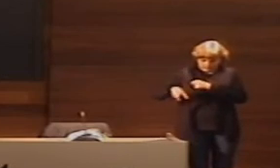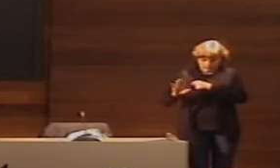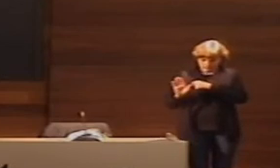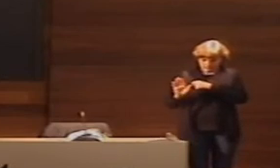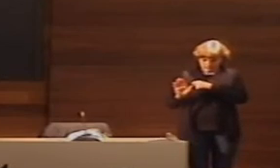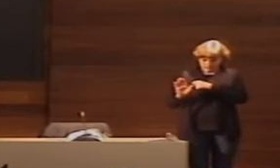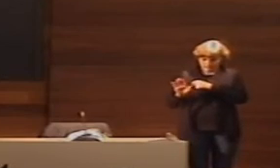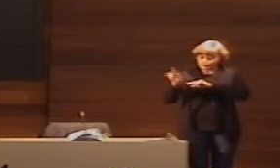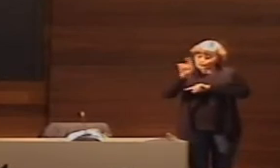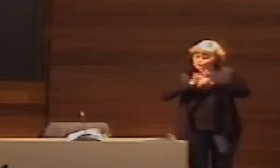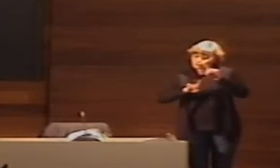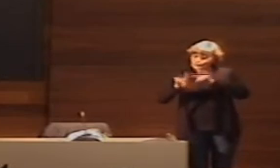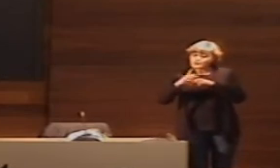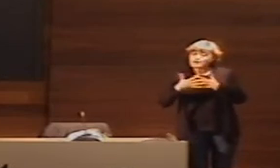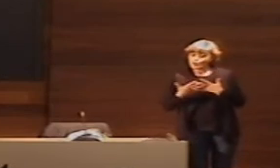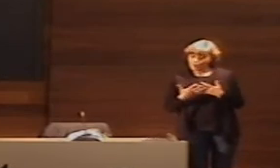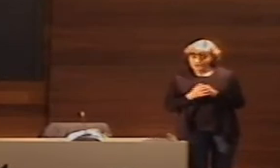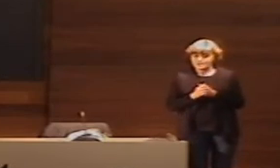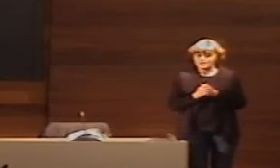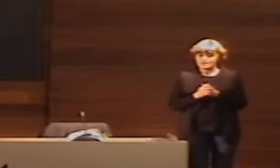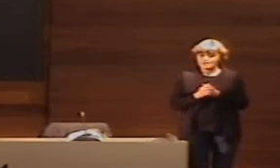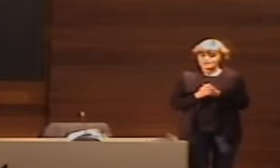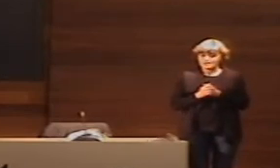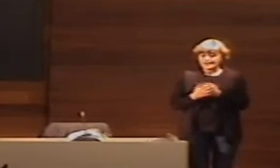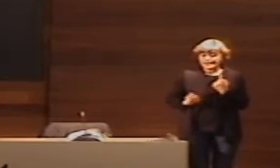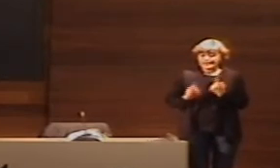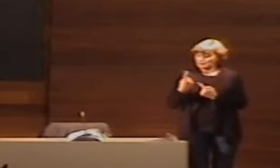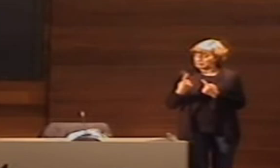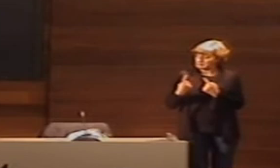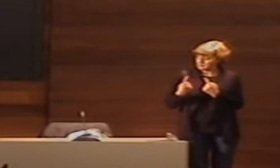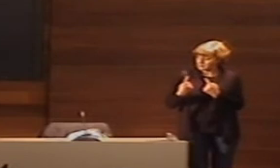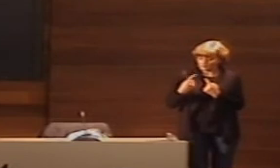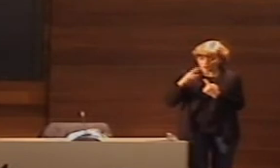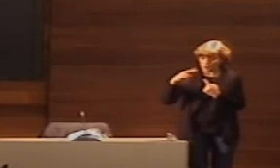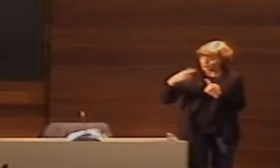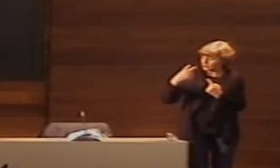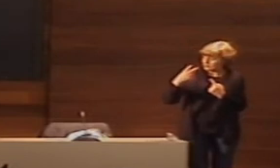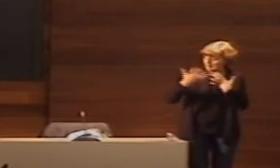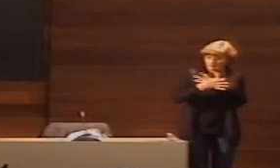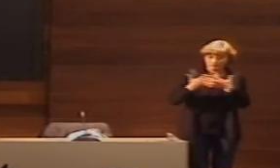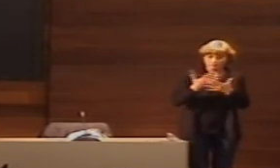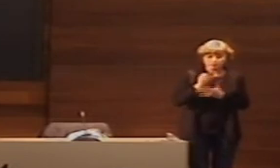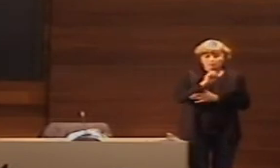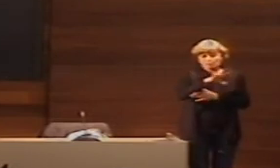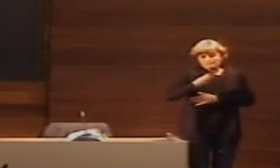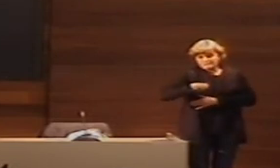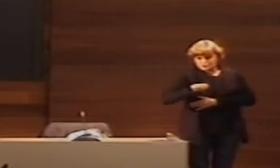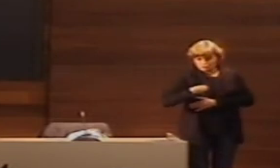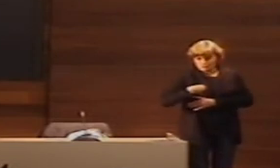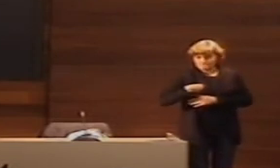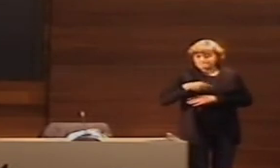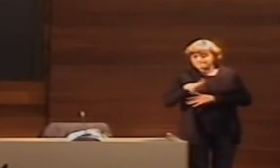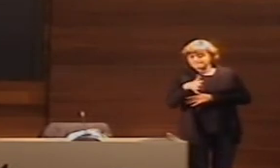nivel de impropios, que ronda el 14% más o menos de media. Y